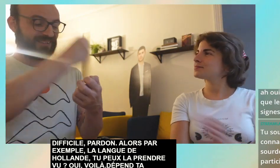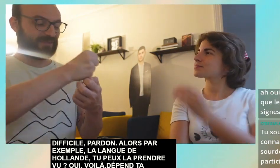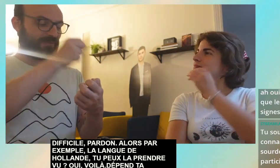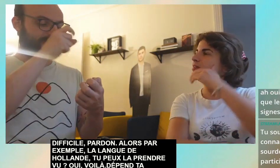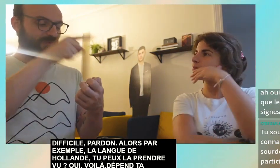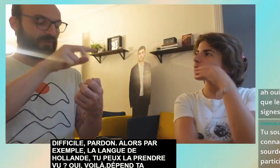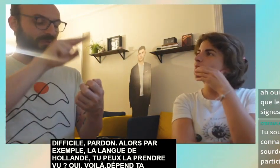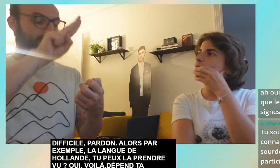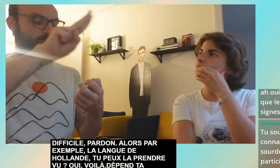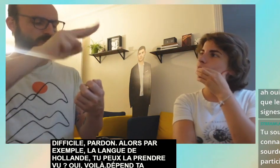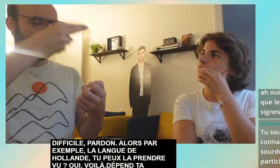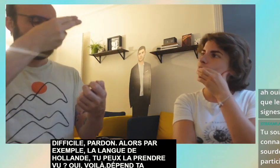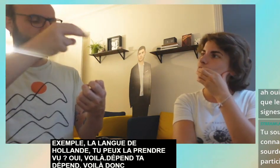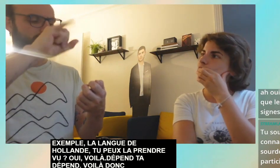création de